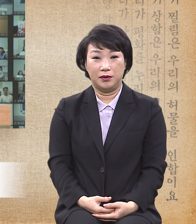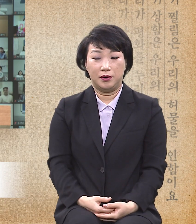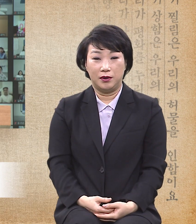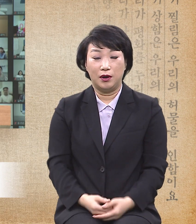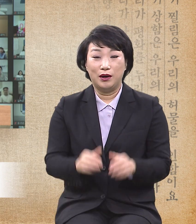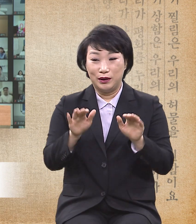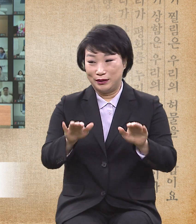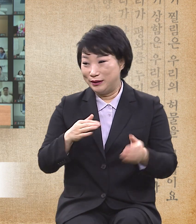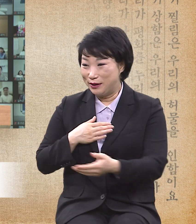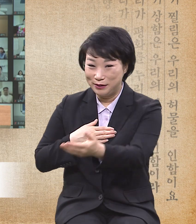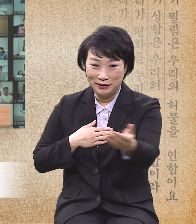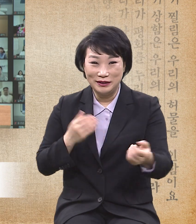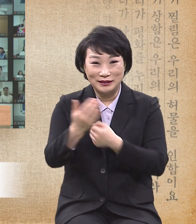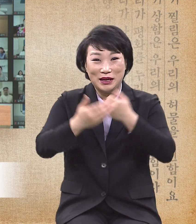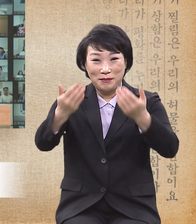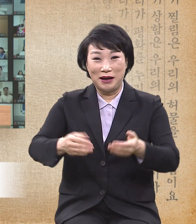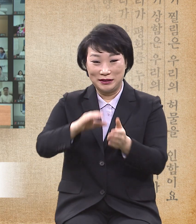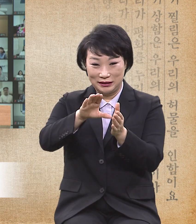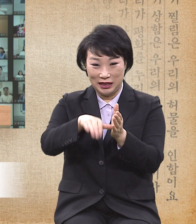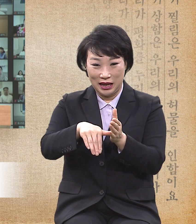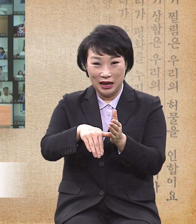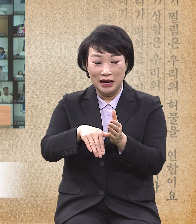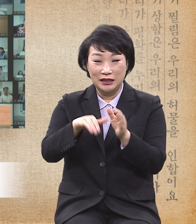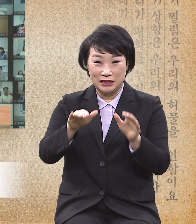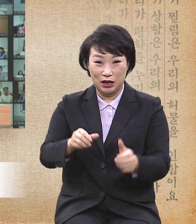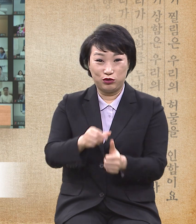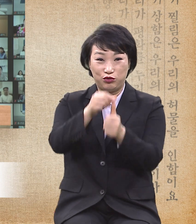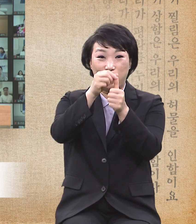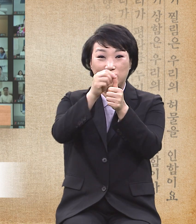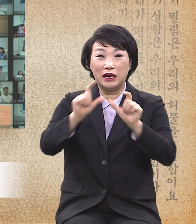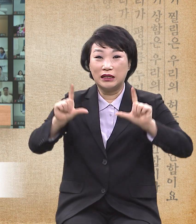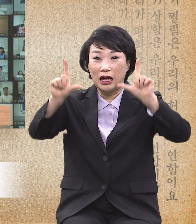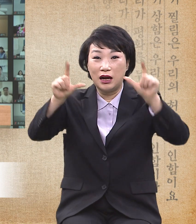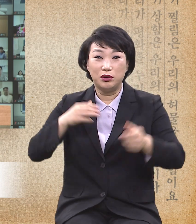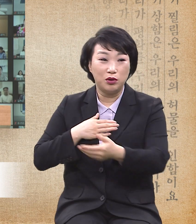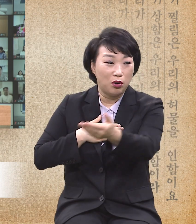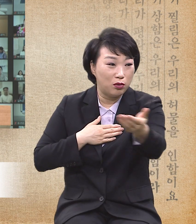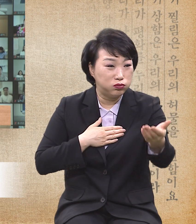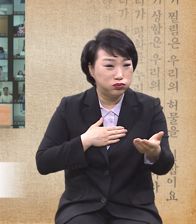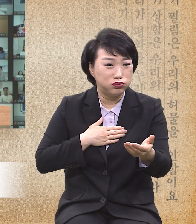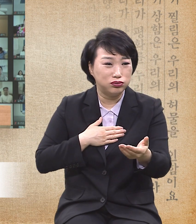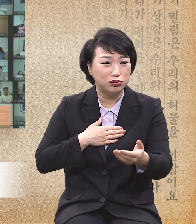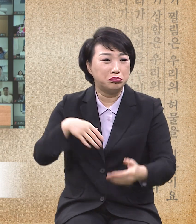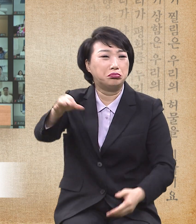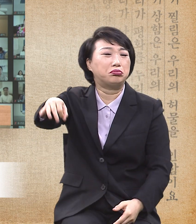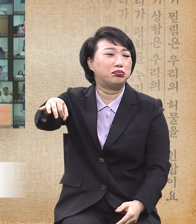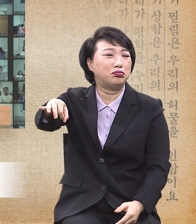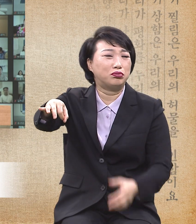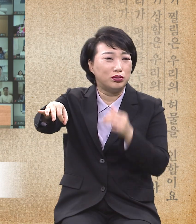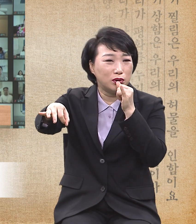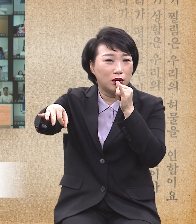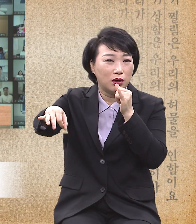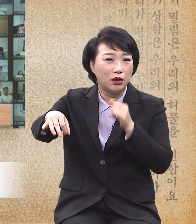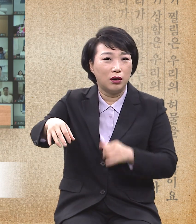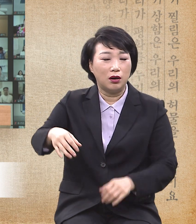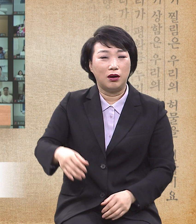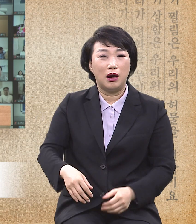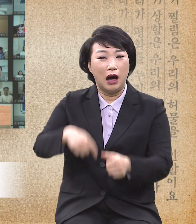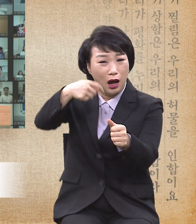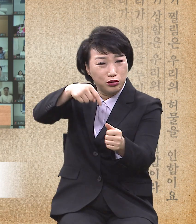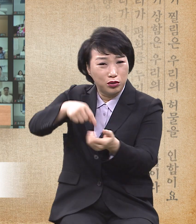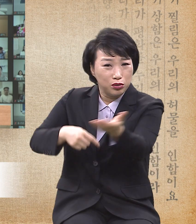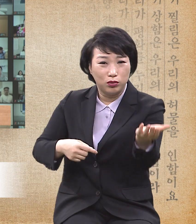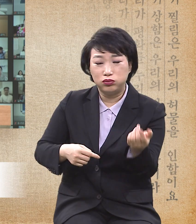근데 아직도 은혜 받을 만한 때요, 구원의 날인 것을 간과하고 있다. 일러줘도